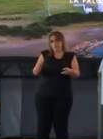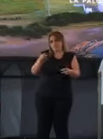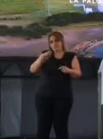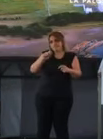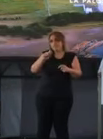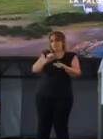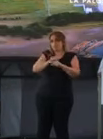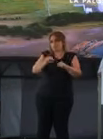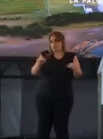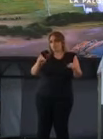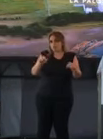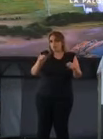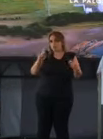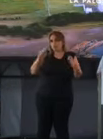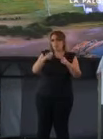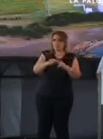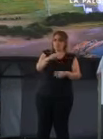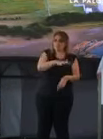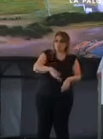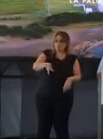cambiar el humor nacional.